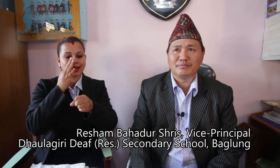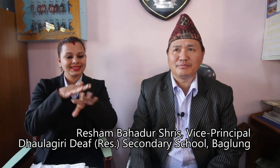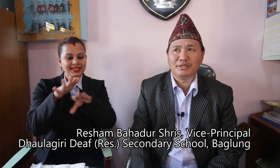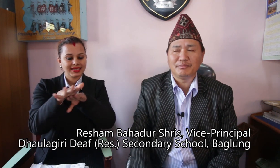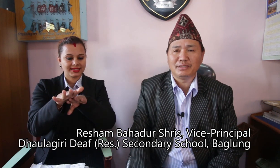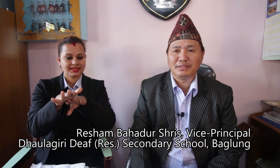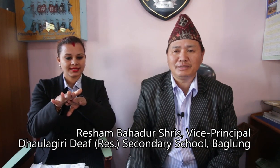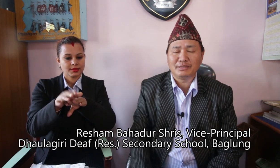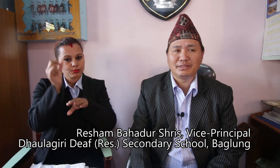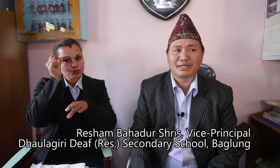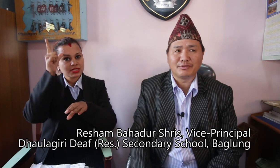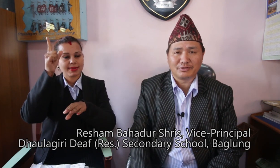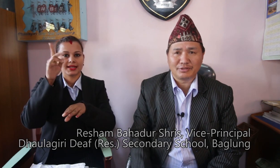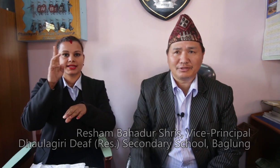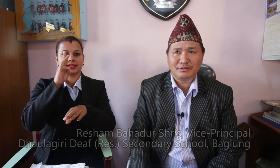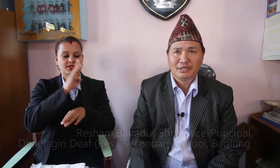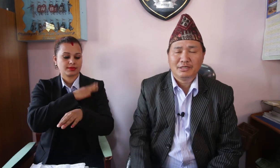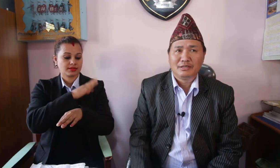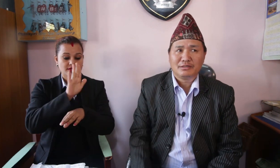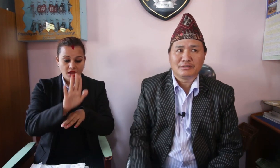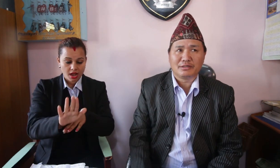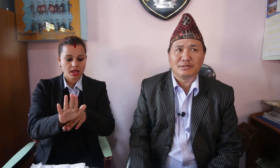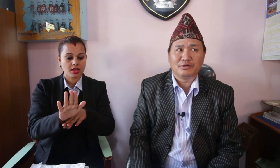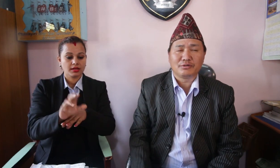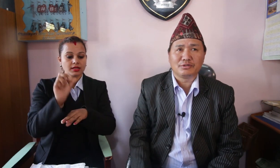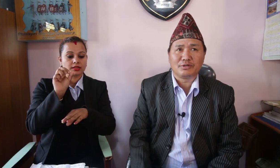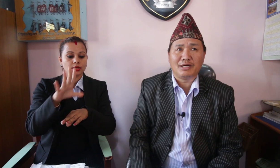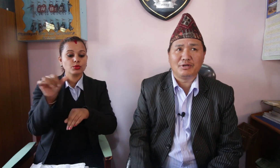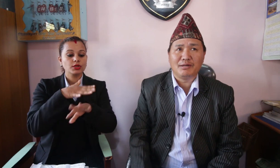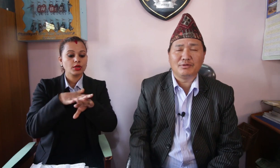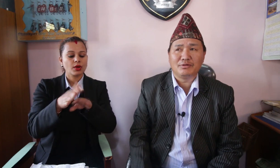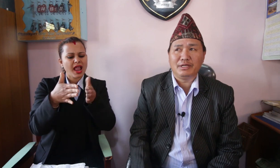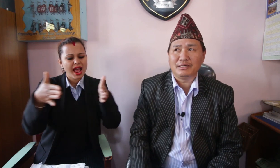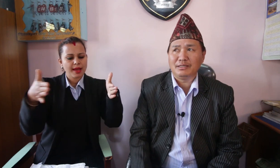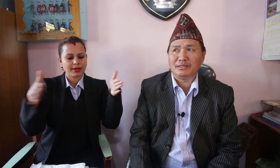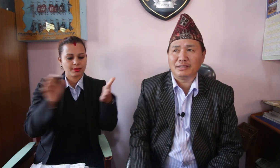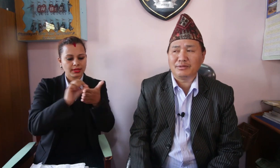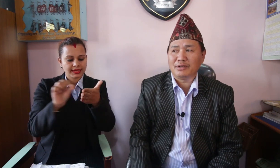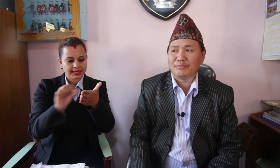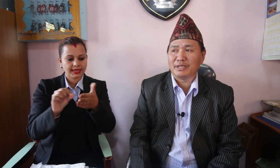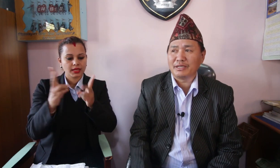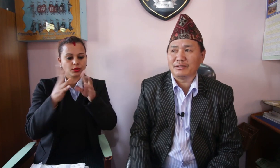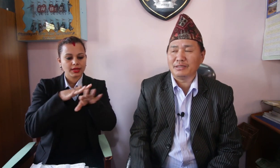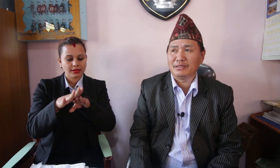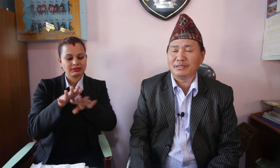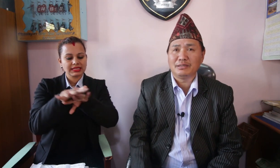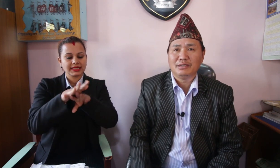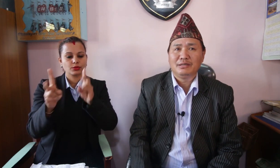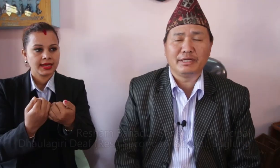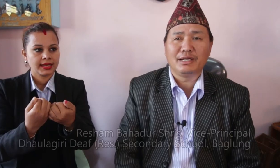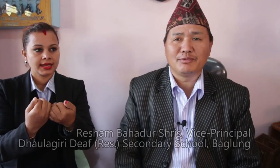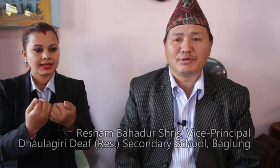चाहिँ बुद्धिमानी र धेरै काम गर्न सक्छन् तर उनीहरूको जस्तो लामो लेख्ने धेरै कुराहरू व्याख्या गर्ने